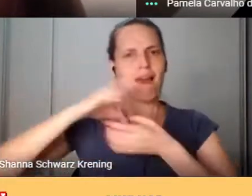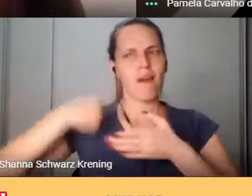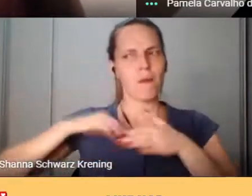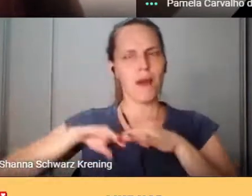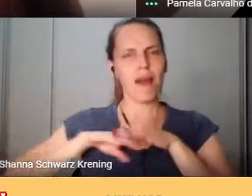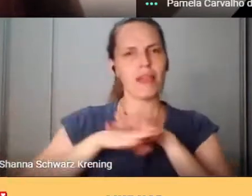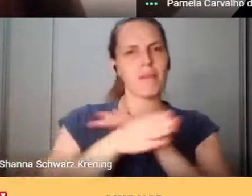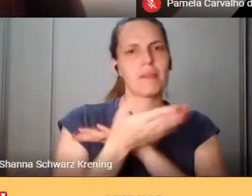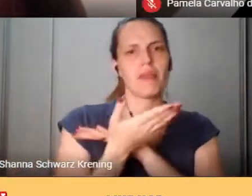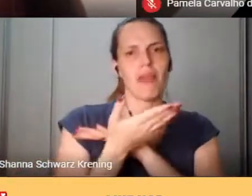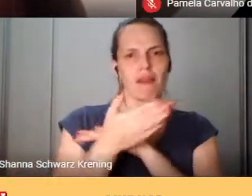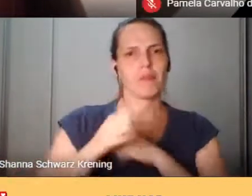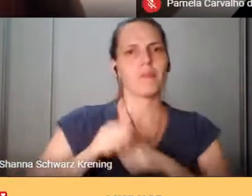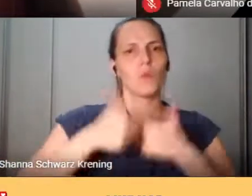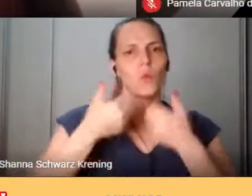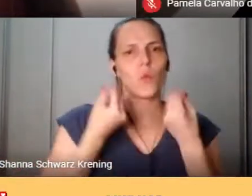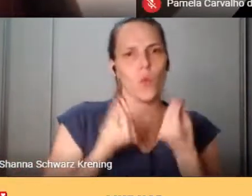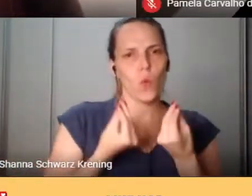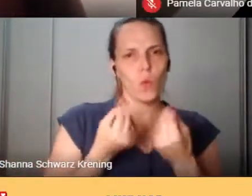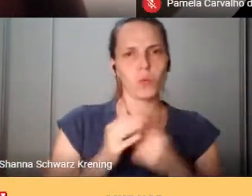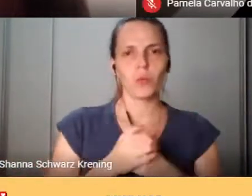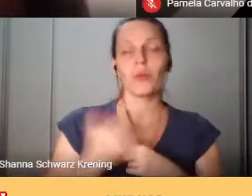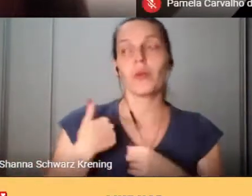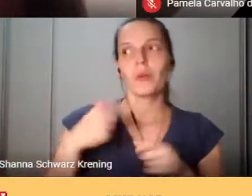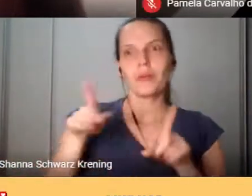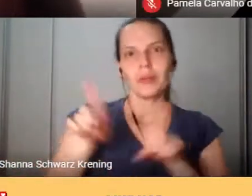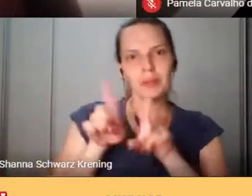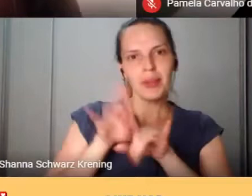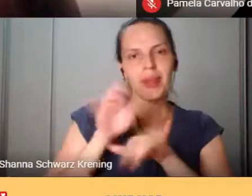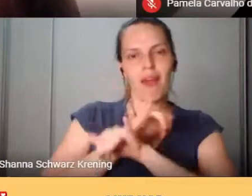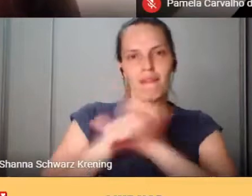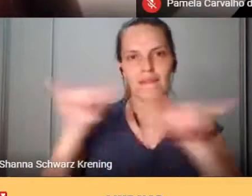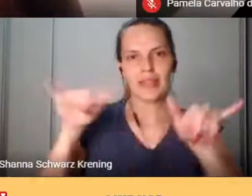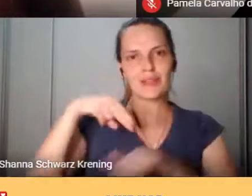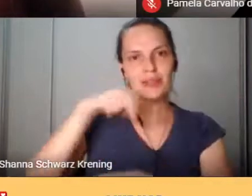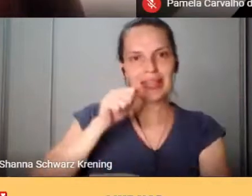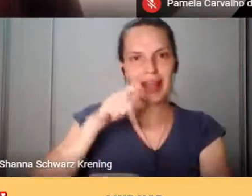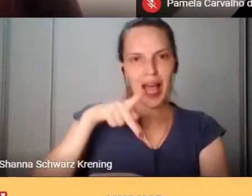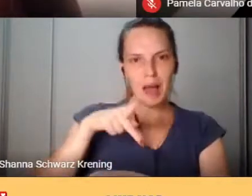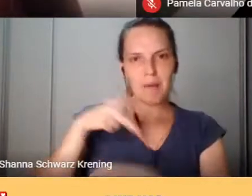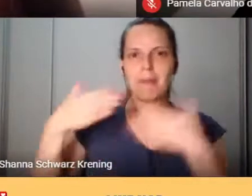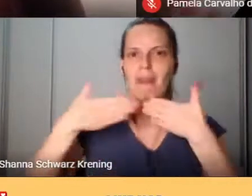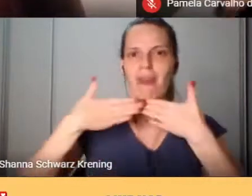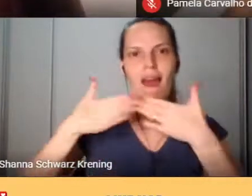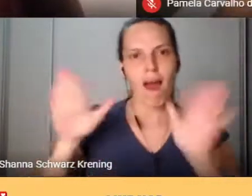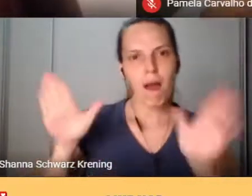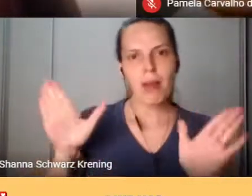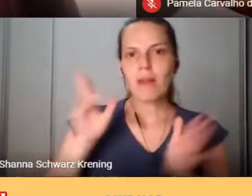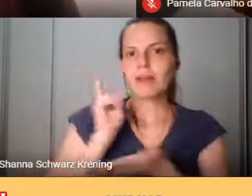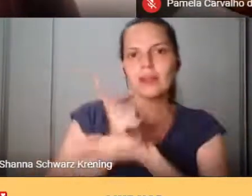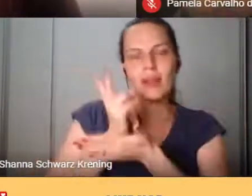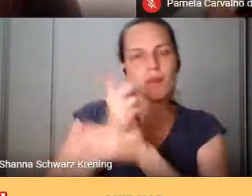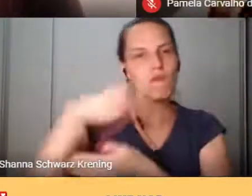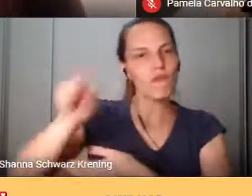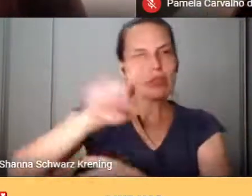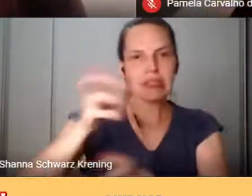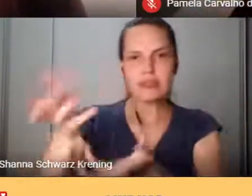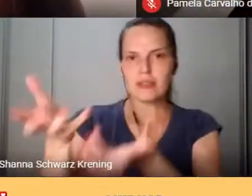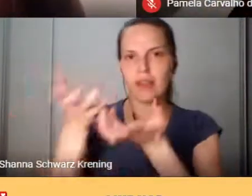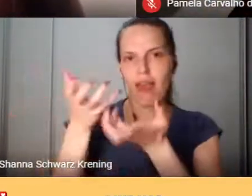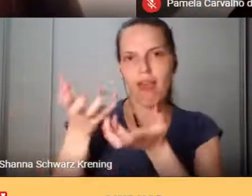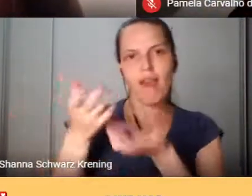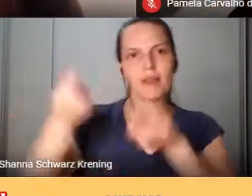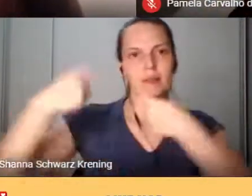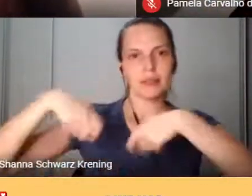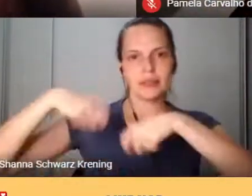Também trago que nós estamos à disposição, o NAP está à disposição sempre que vocês quiserem, precisarem, né, que precisam